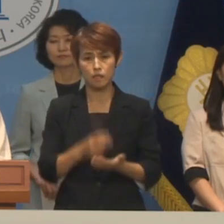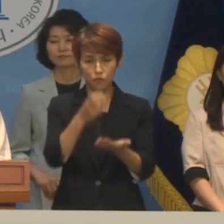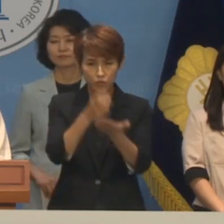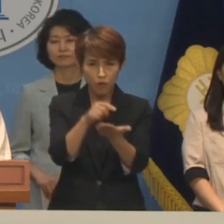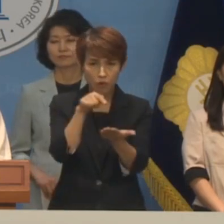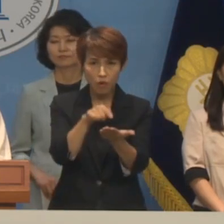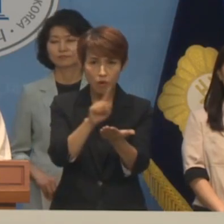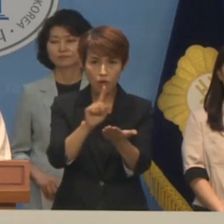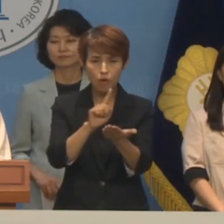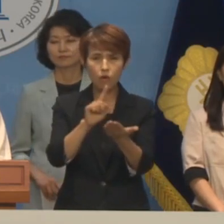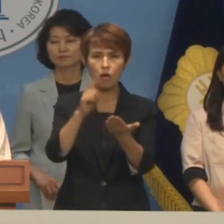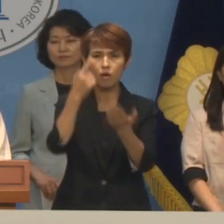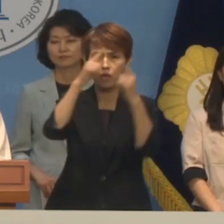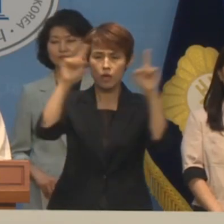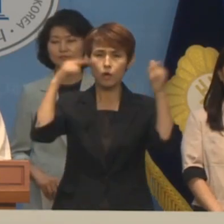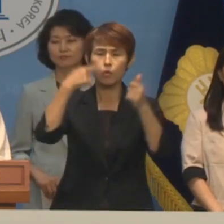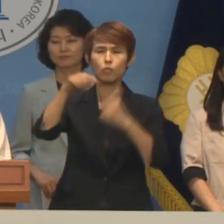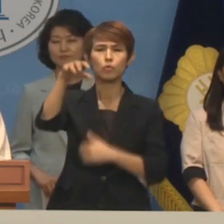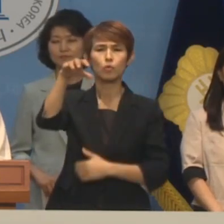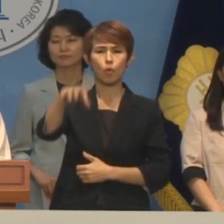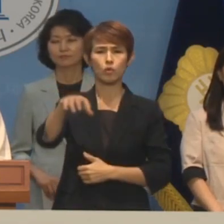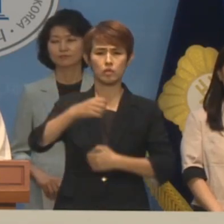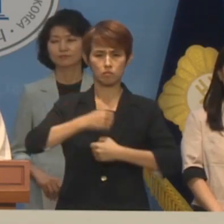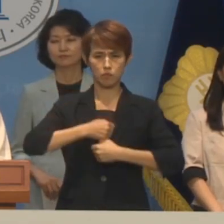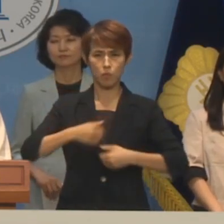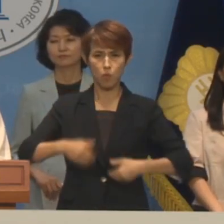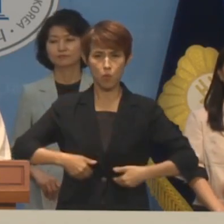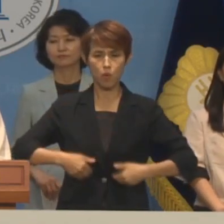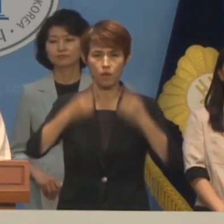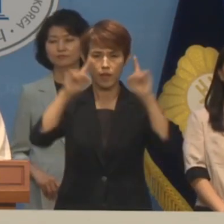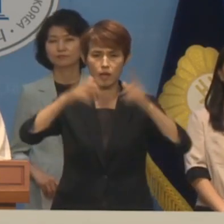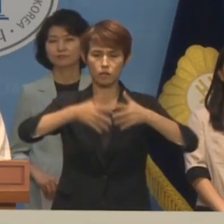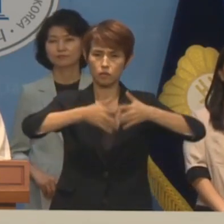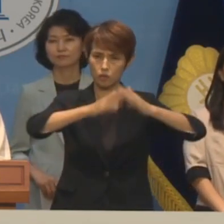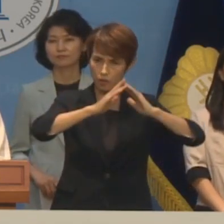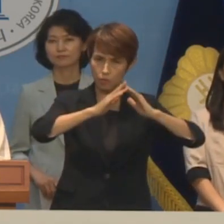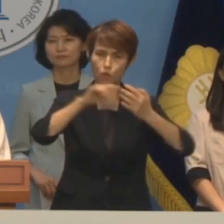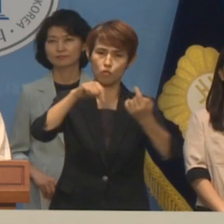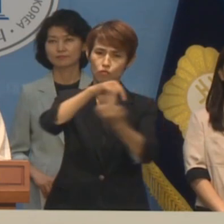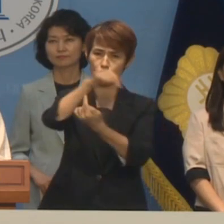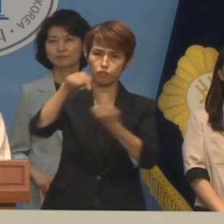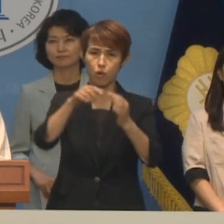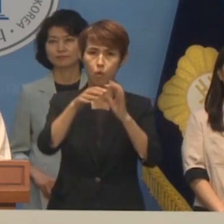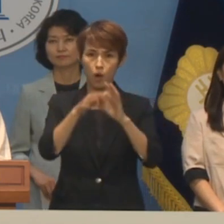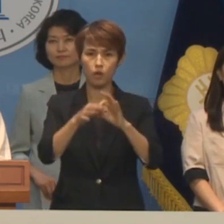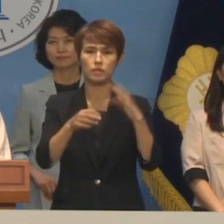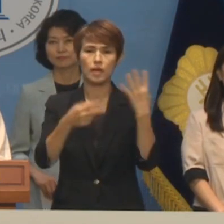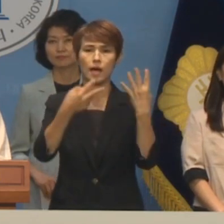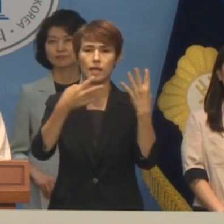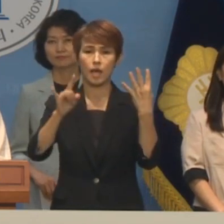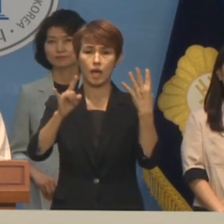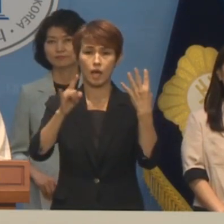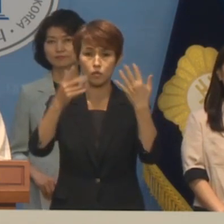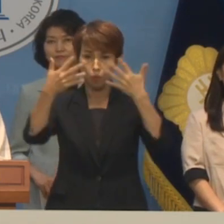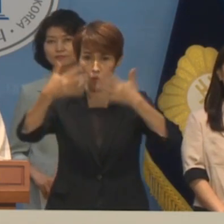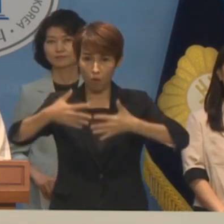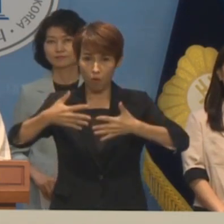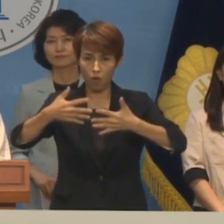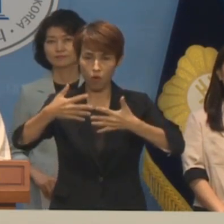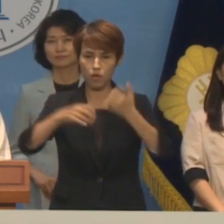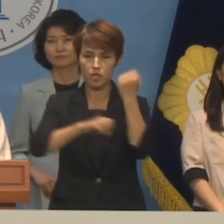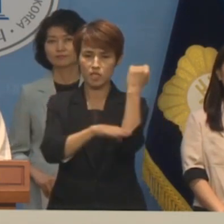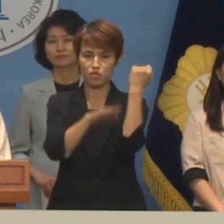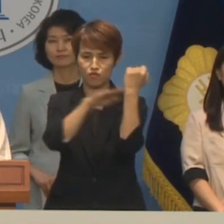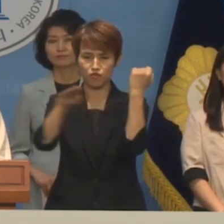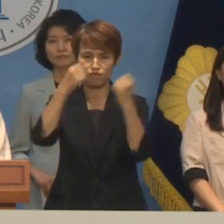규정은 고등교육기관이 지켜야 할 대학 설립과 운영의 4대 요건의 기준을